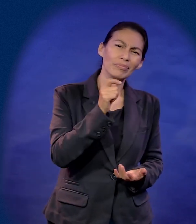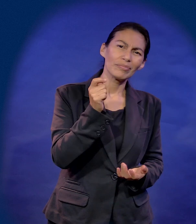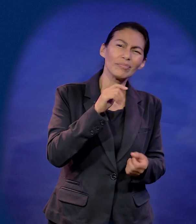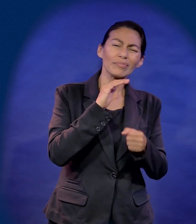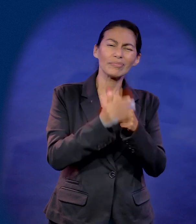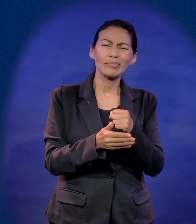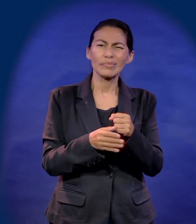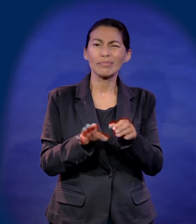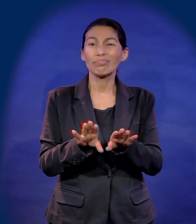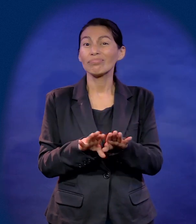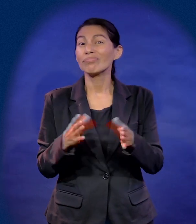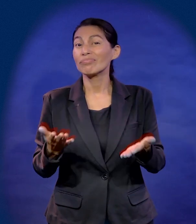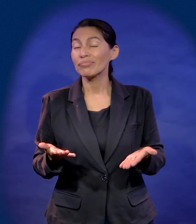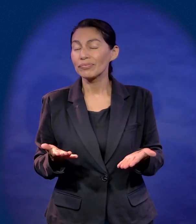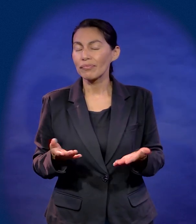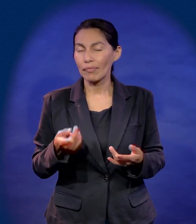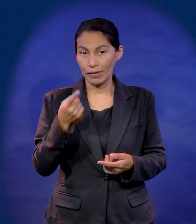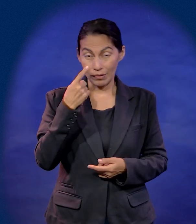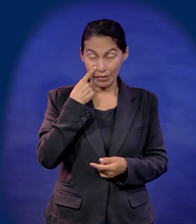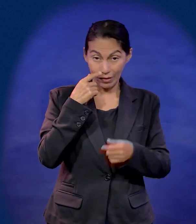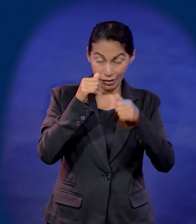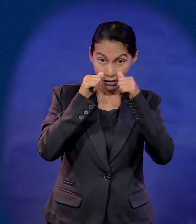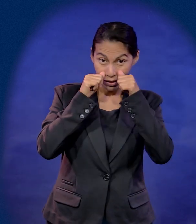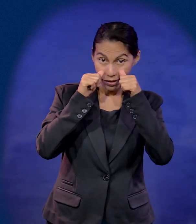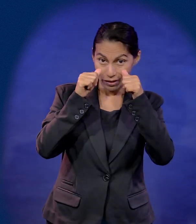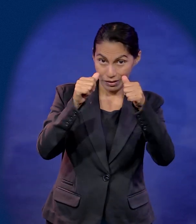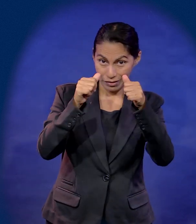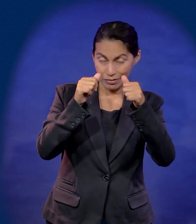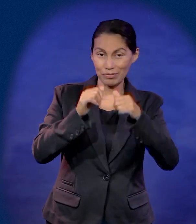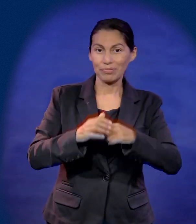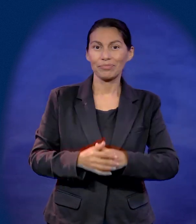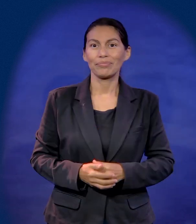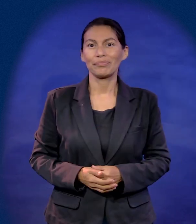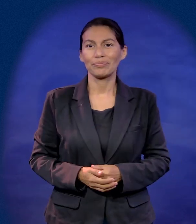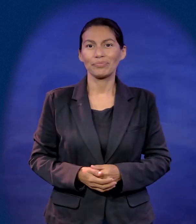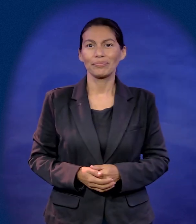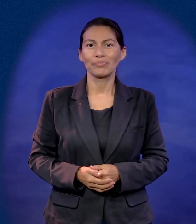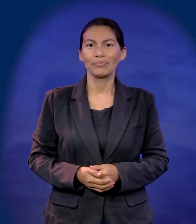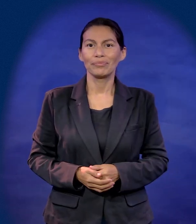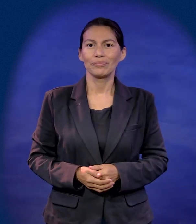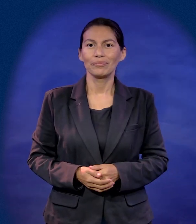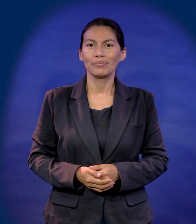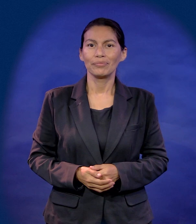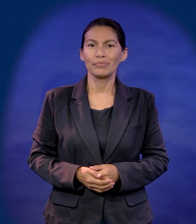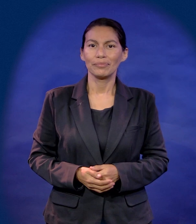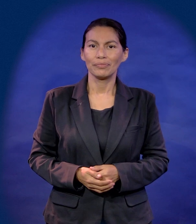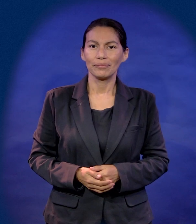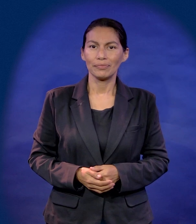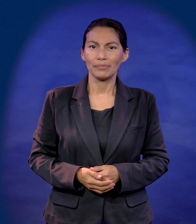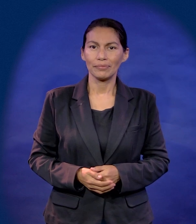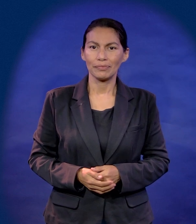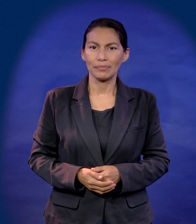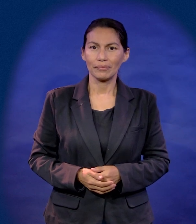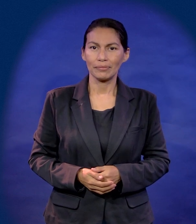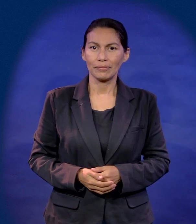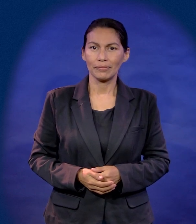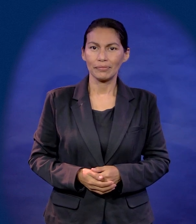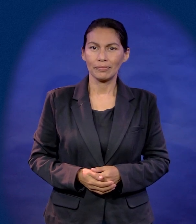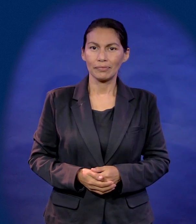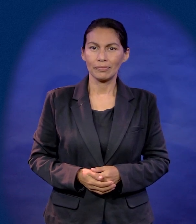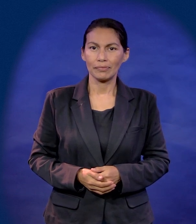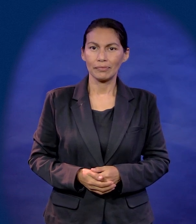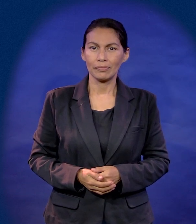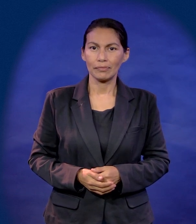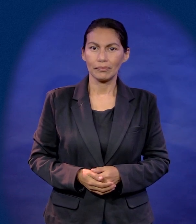pastor, ¿y cómo terminamos, pues, un noviazgo? Vamos a entrar en materia. Ojo, pestaña, ceja, mucha oreja. Voy a